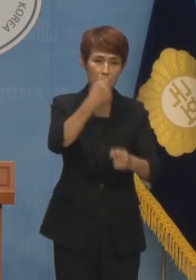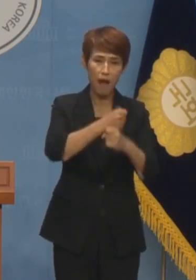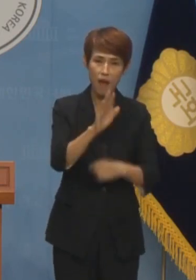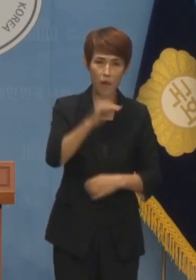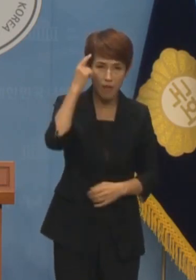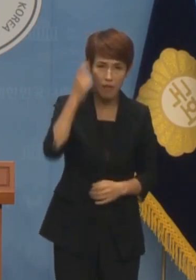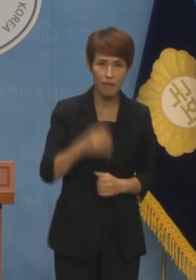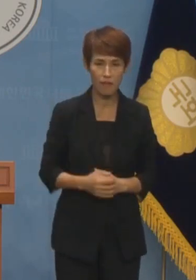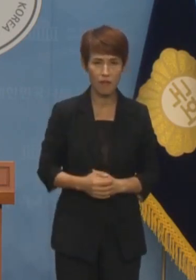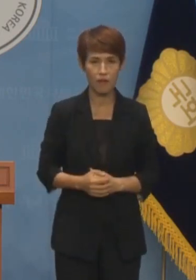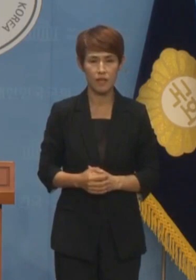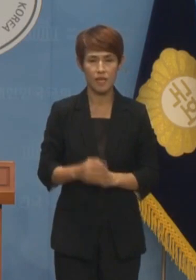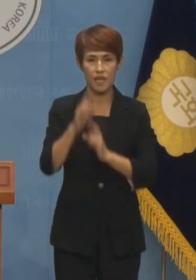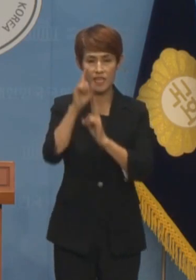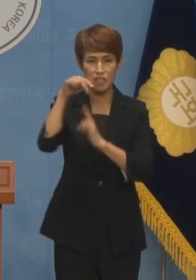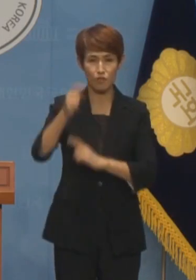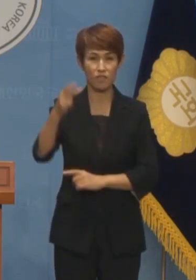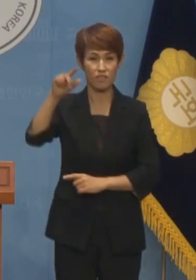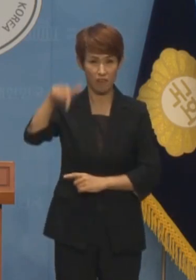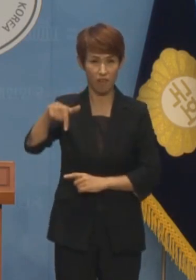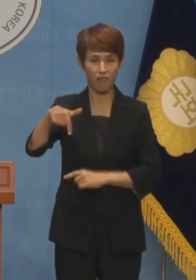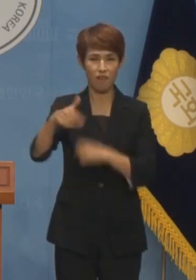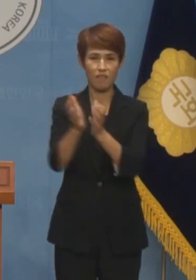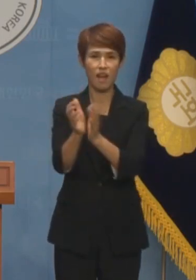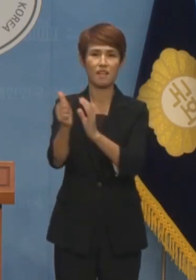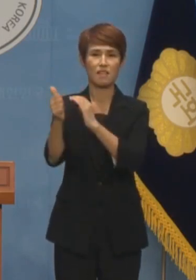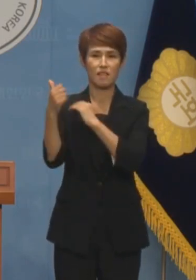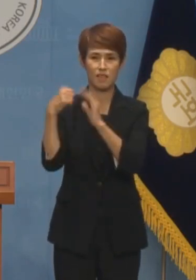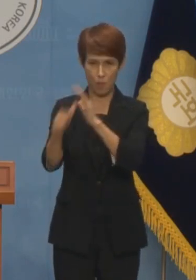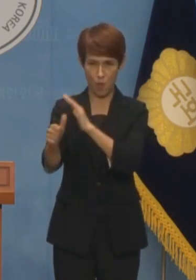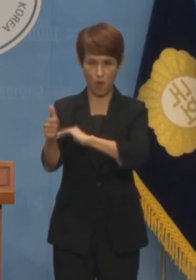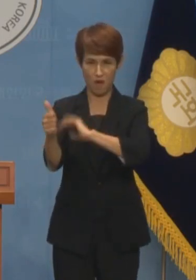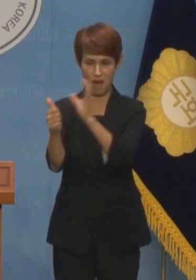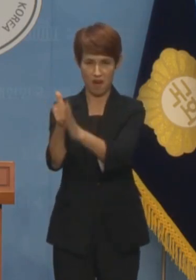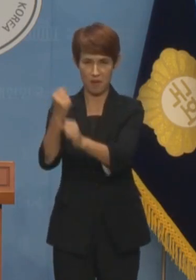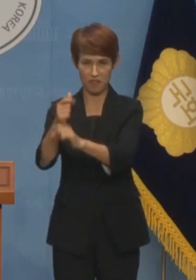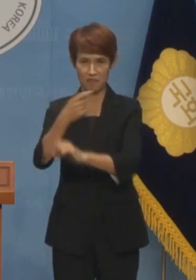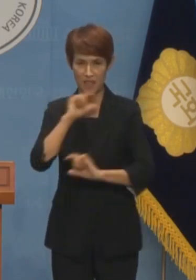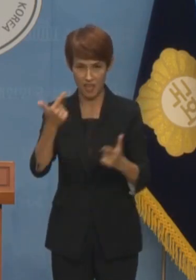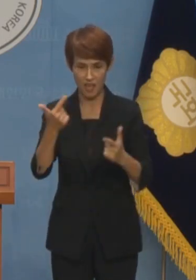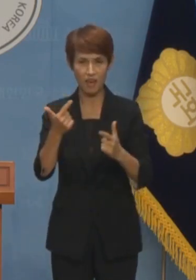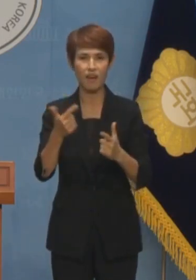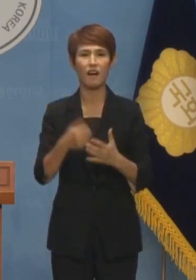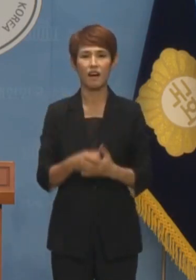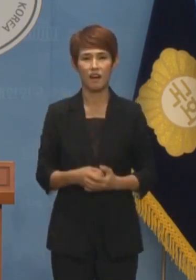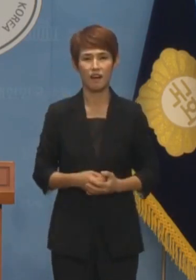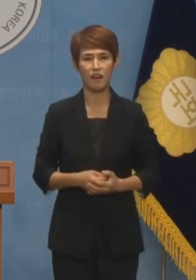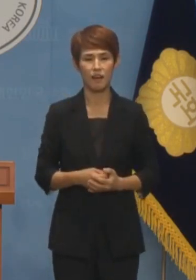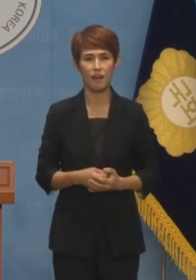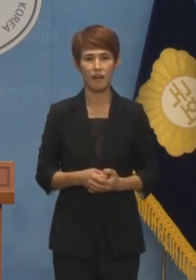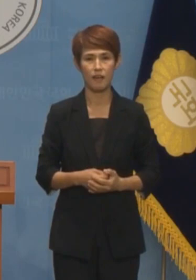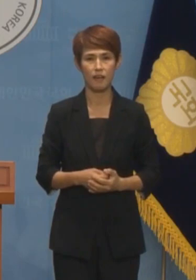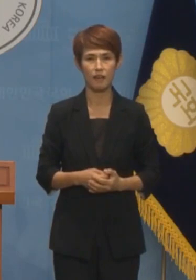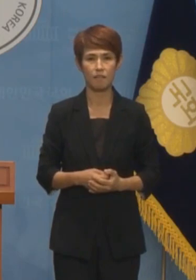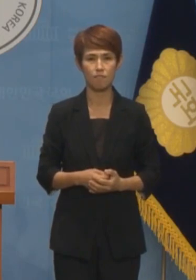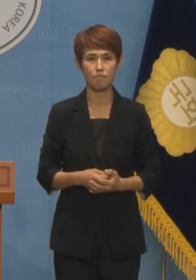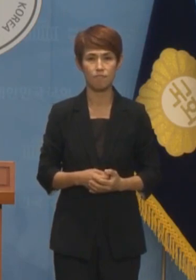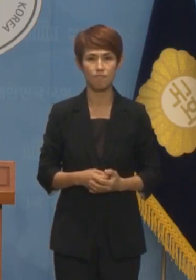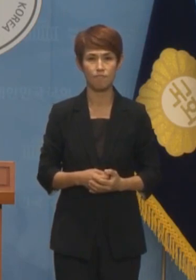당시 이준석 당대표의 역할을 남기고 싶지 않아 두 선거에만 유독 소극적이었던